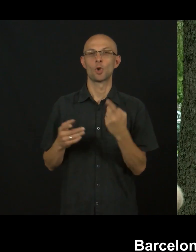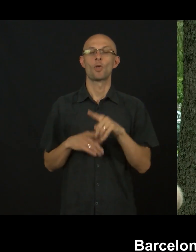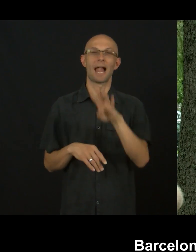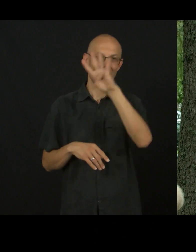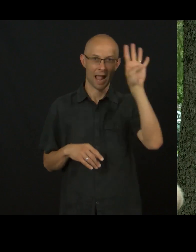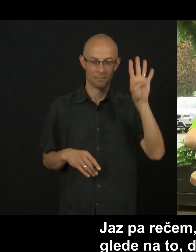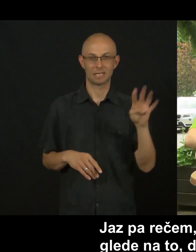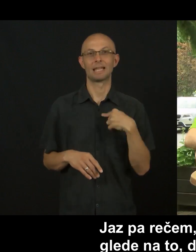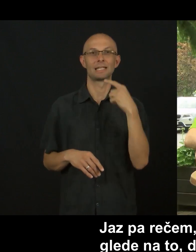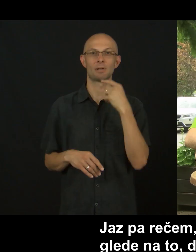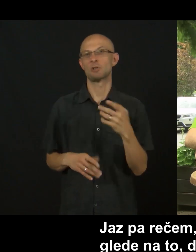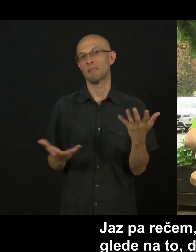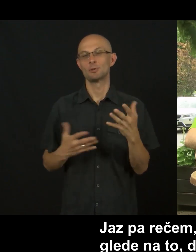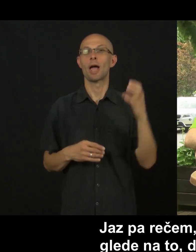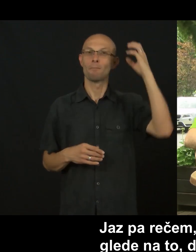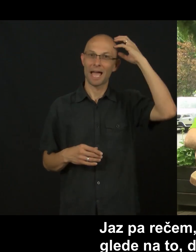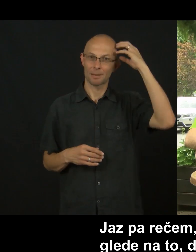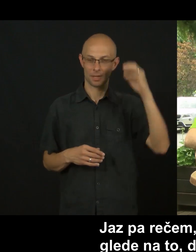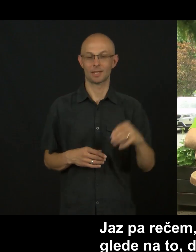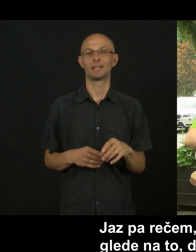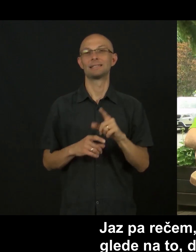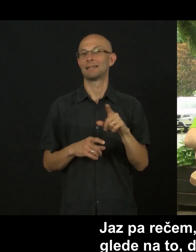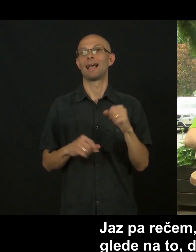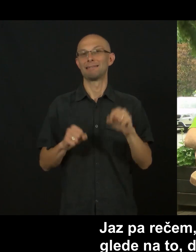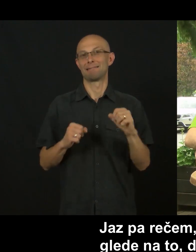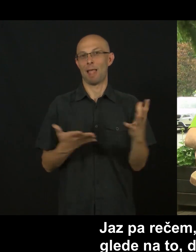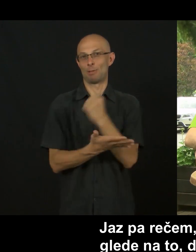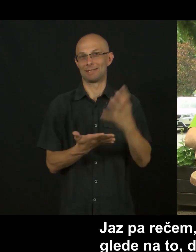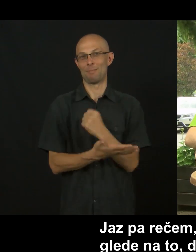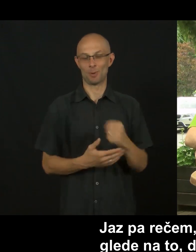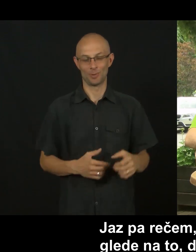ali Real Madrid. Jaz pa rečem, da je verjetno Bayern Munich, glede na to, da vse zmaguje.